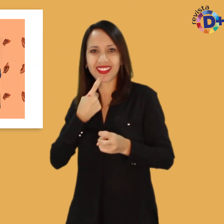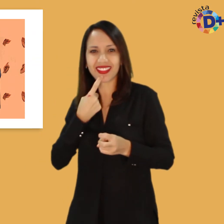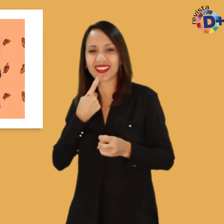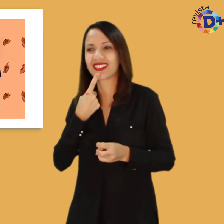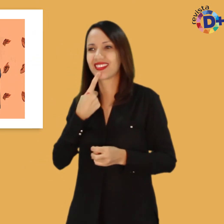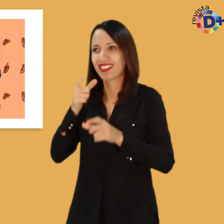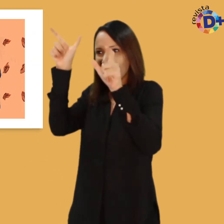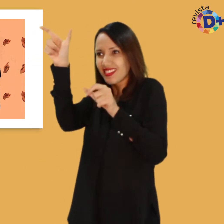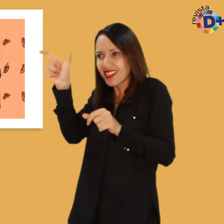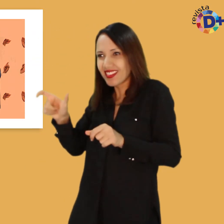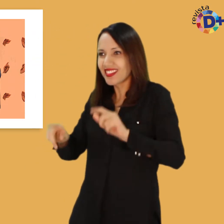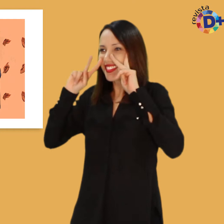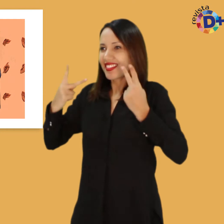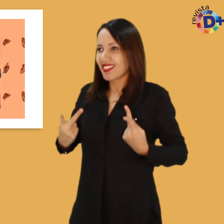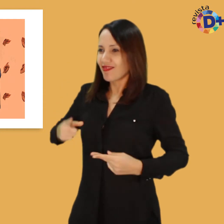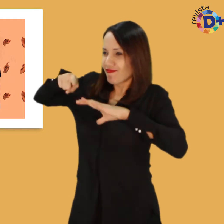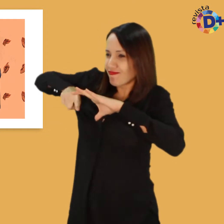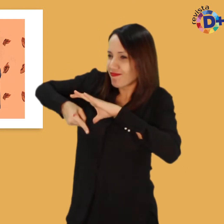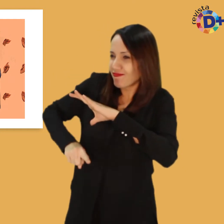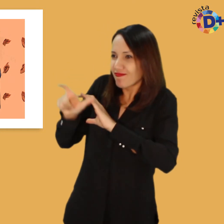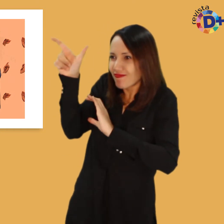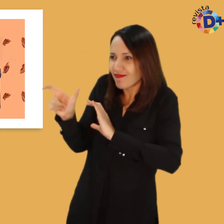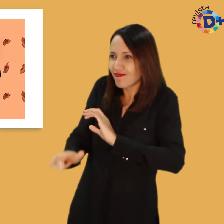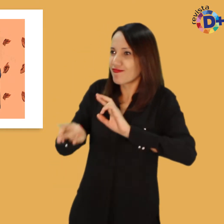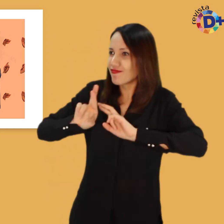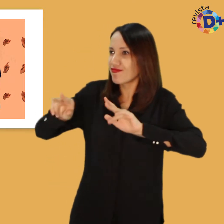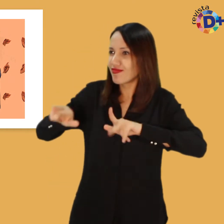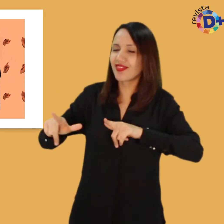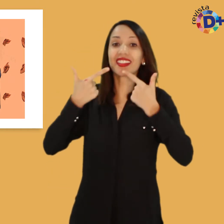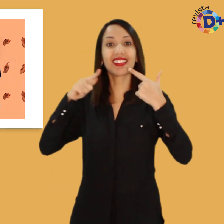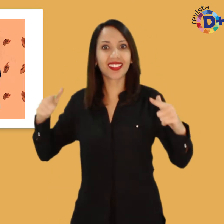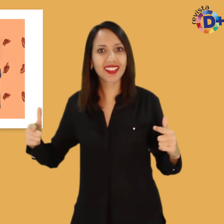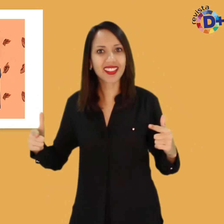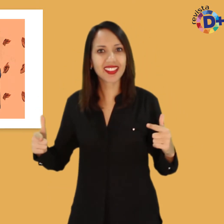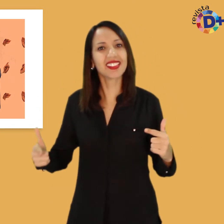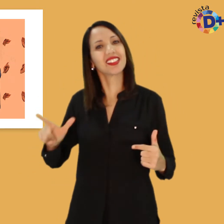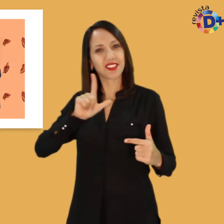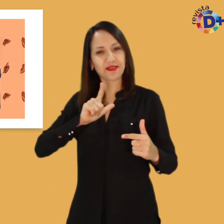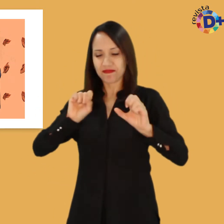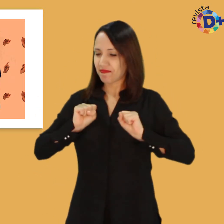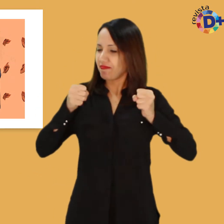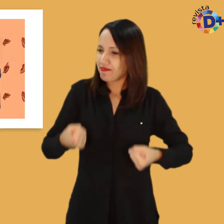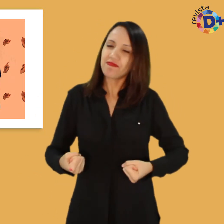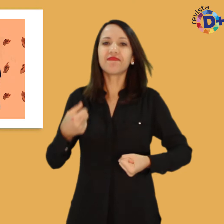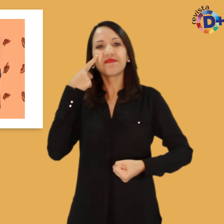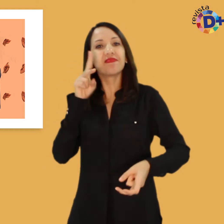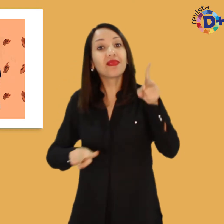socioantropológico, como diferença linguística. Isso porque, afirmam os defensores dessa visão, a